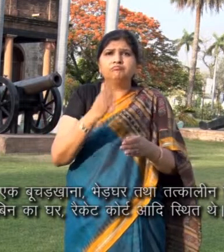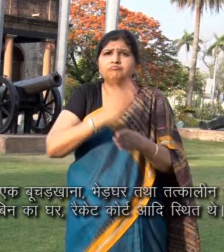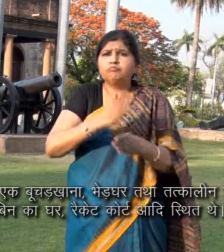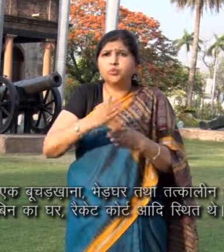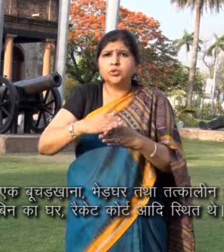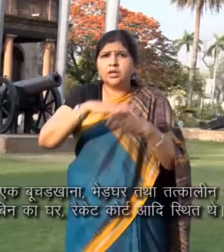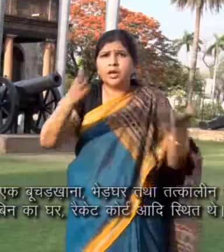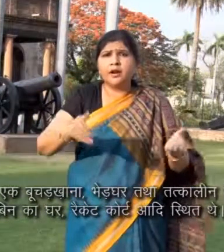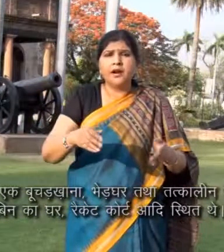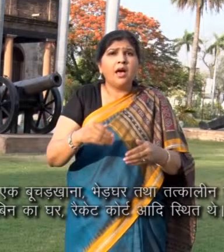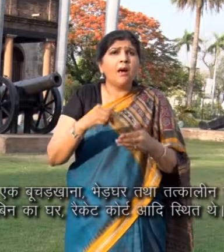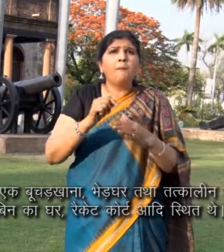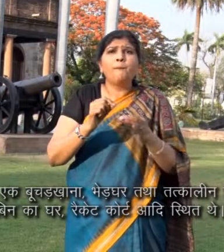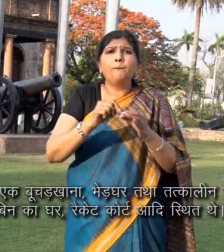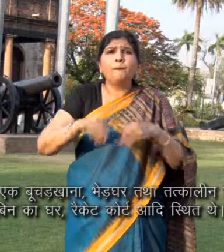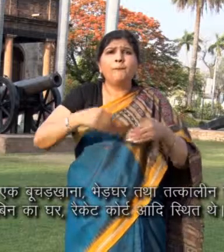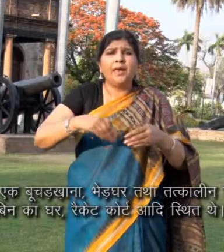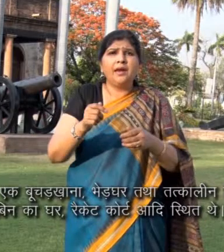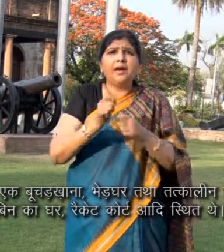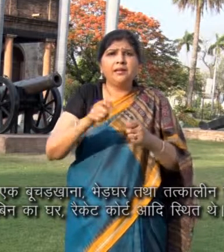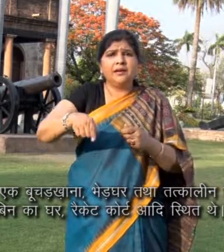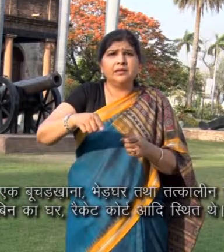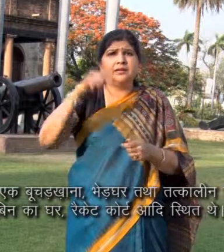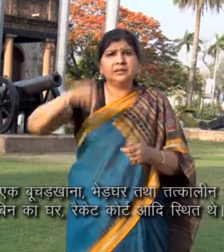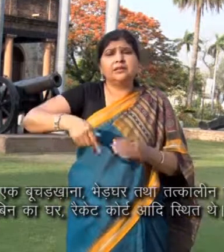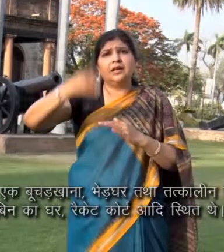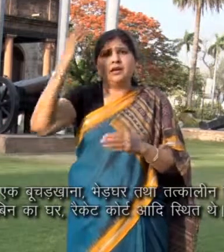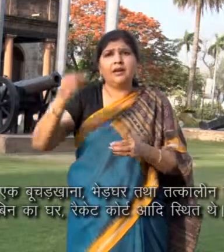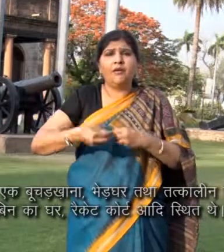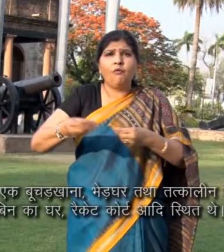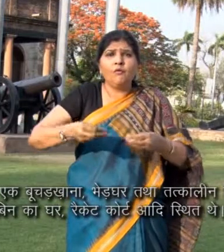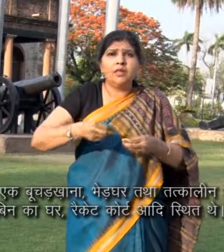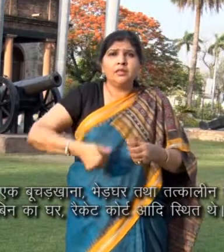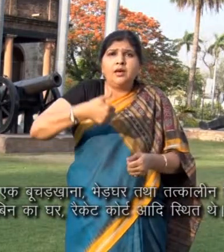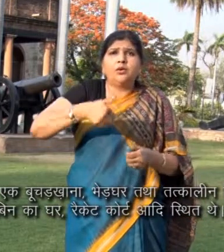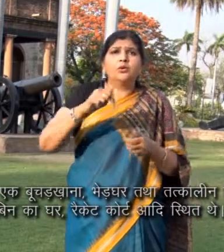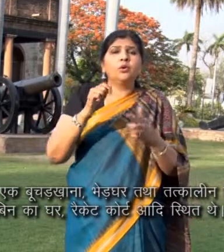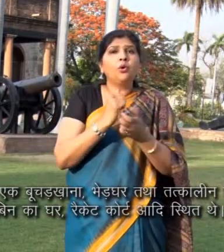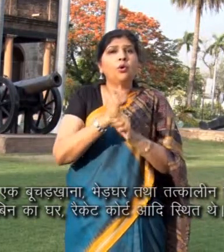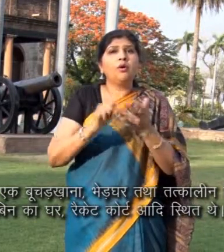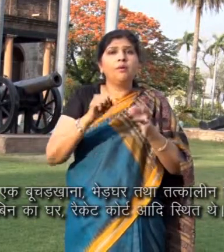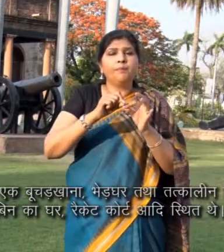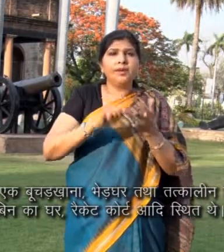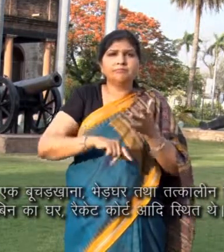घर तथा तत्कालीन वित्त आयुक्त गोबिन का घर, रैकेट कोर्ट आदि स्थित थे।